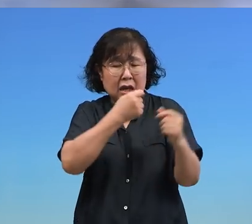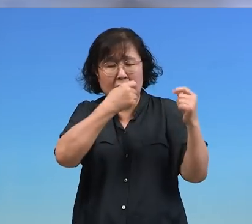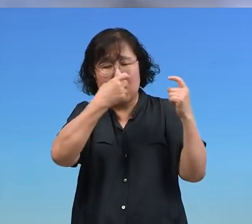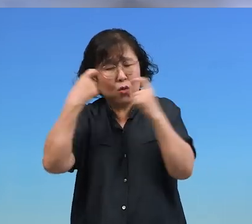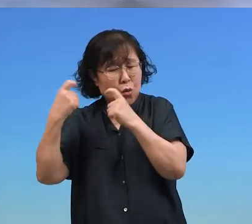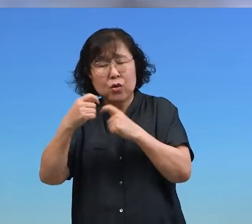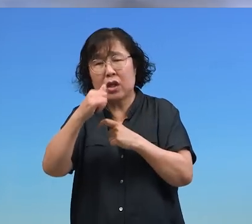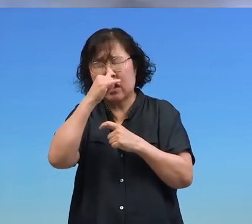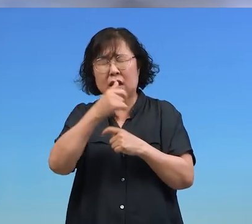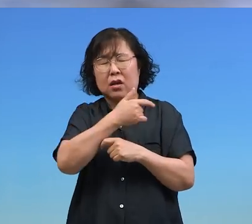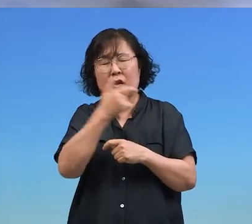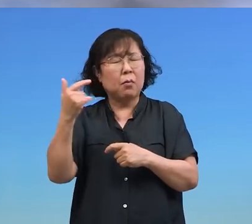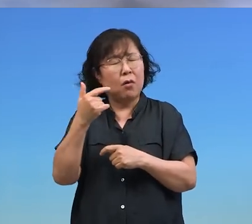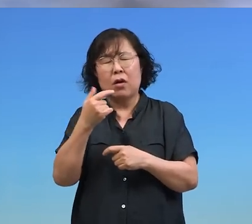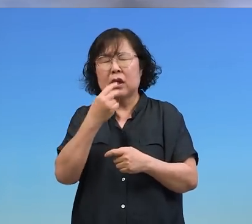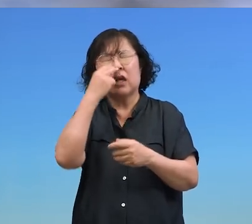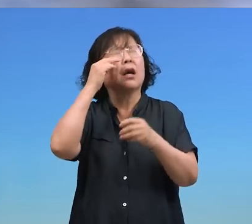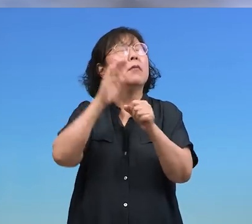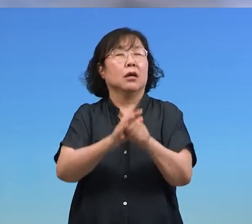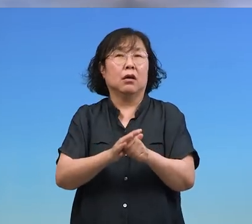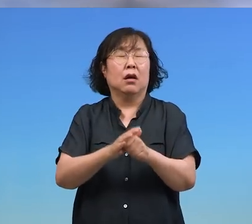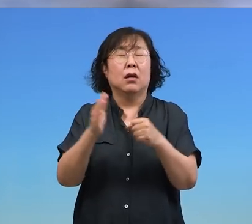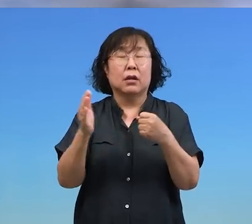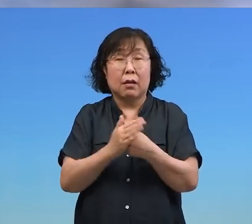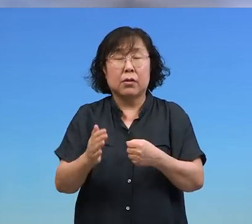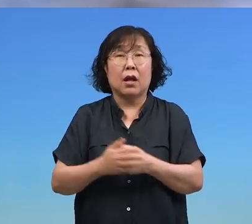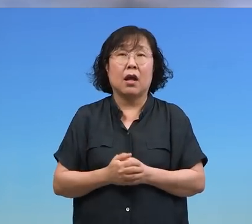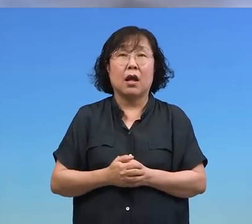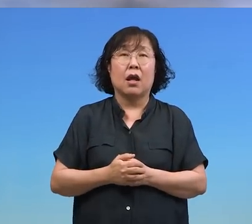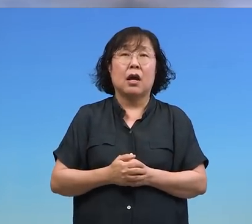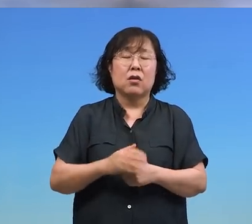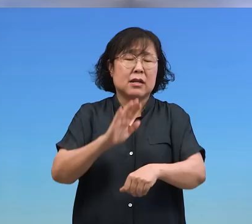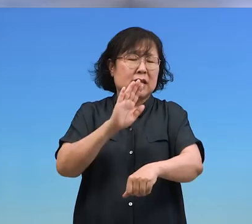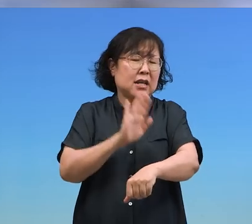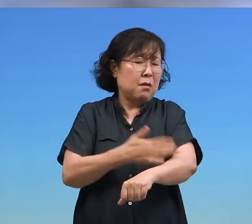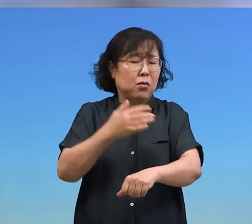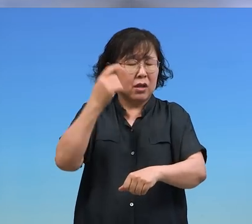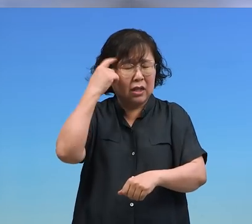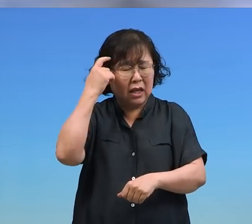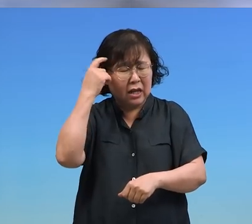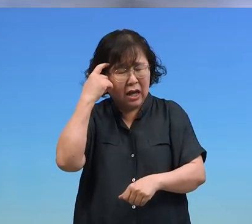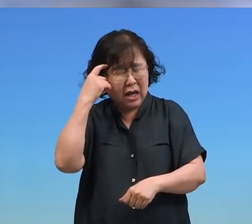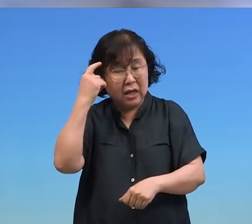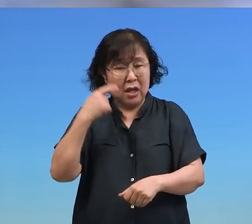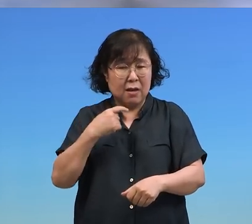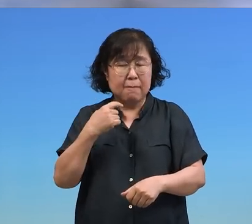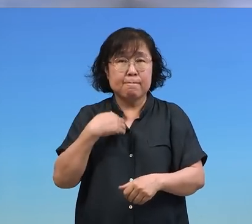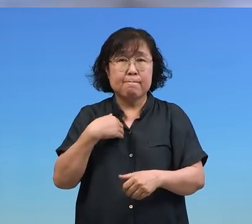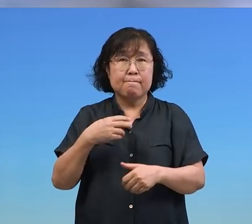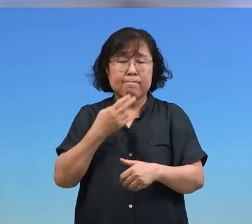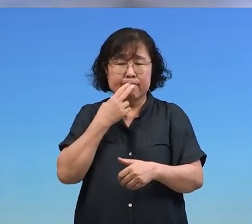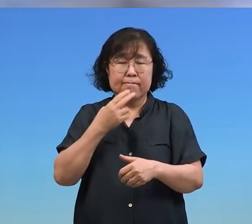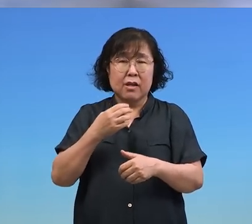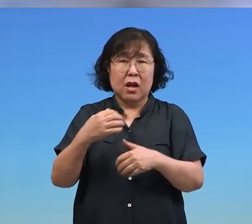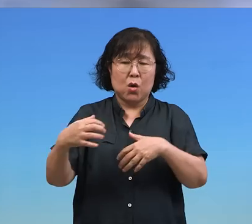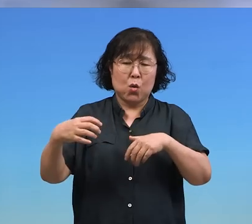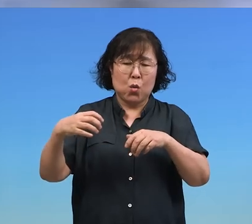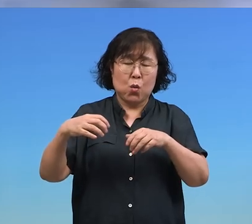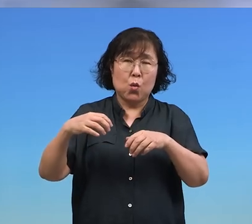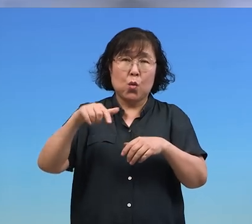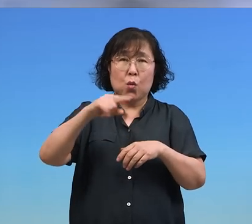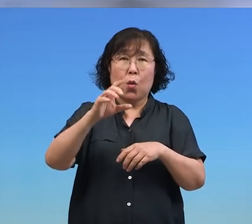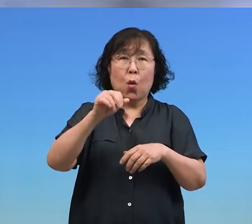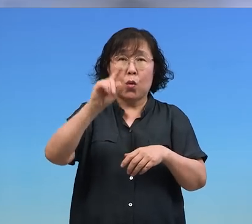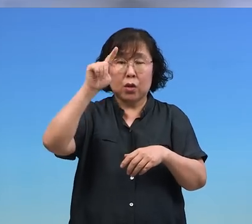너무나 많은 혼란 잘못된 가치관 끊임없이 이런 공격 앞에 우리 자녀들이 노출되어 있는데